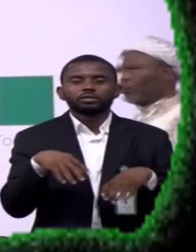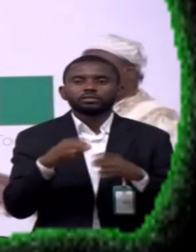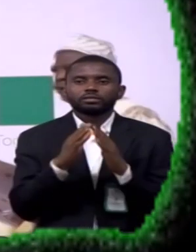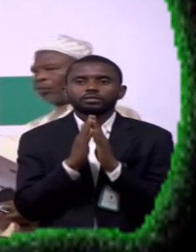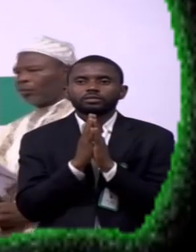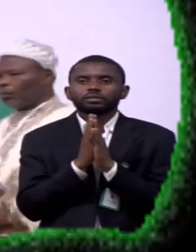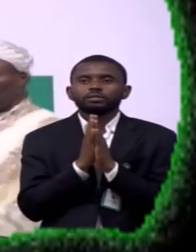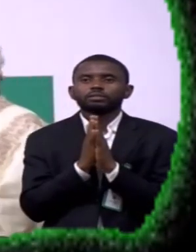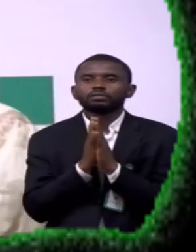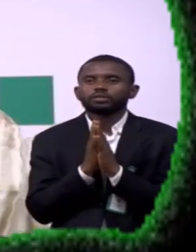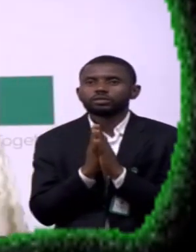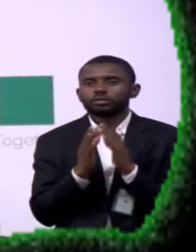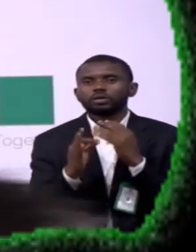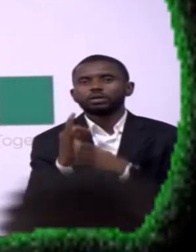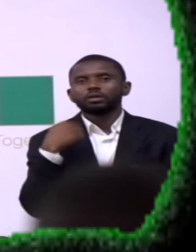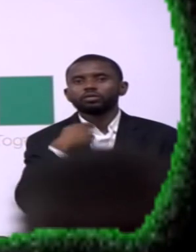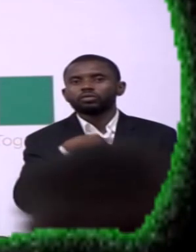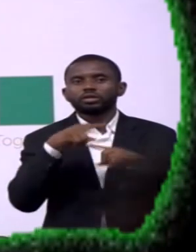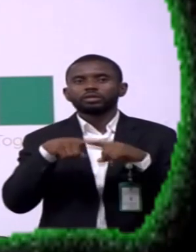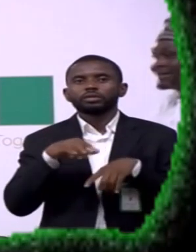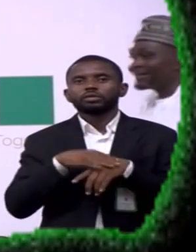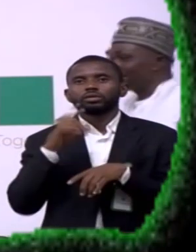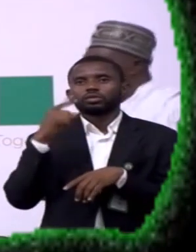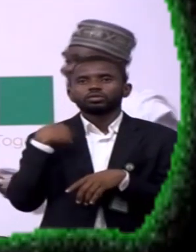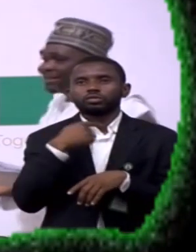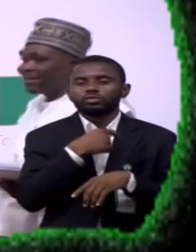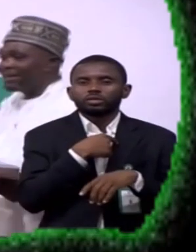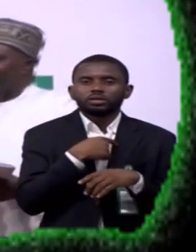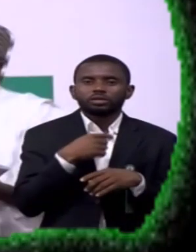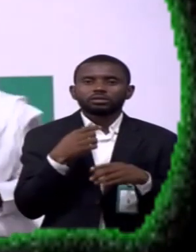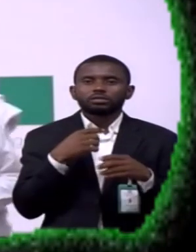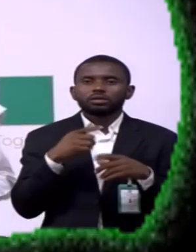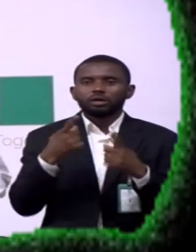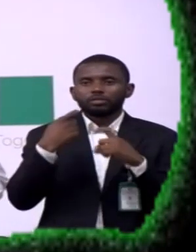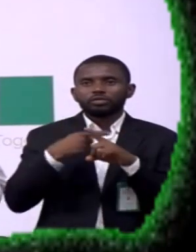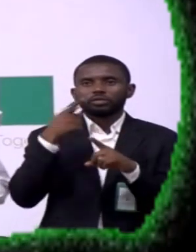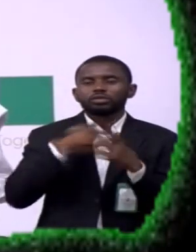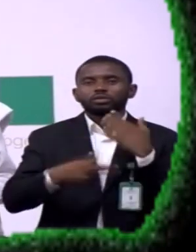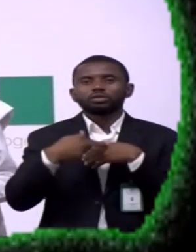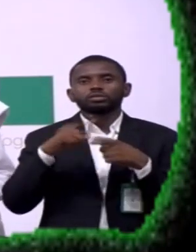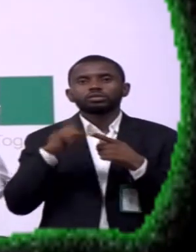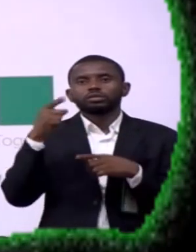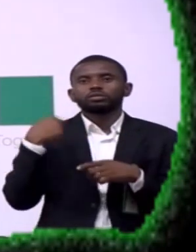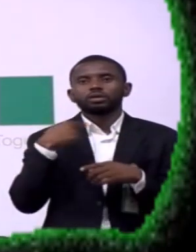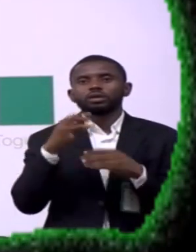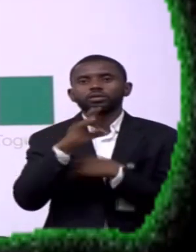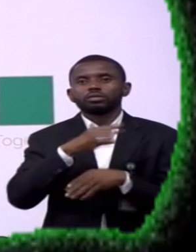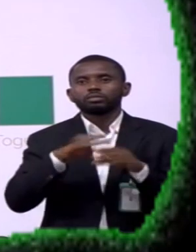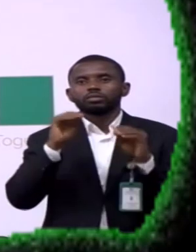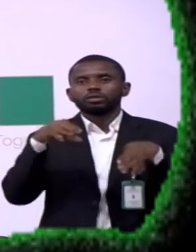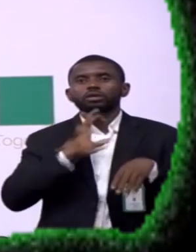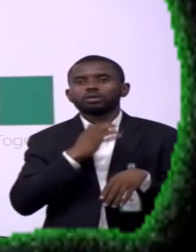مجيد ربنا عليك توكلنا وإليك عنبنا وإليك المصير ربنا لا تجعلنا فتنة للقوم